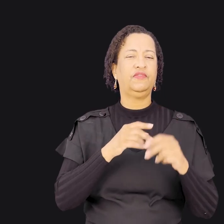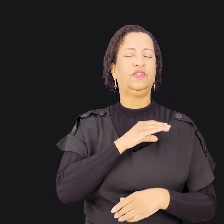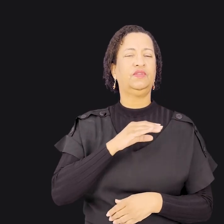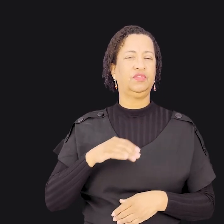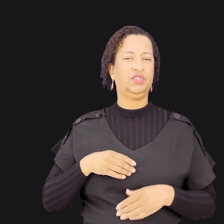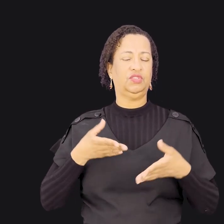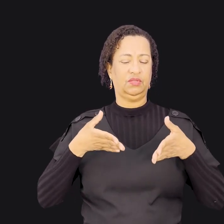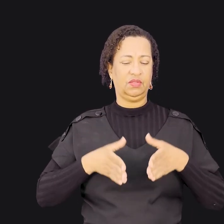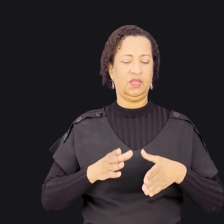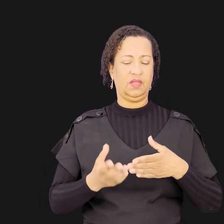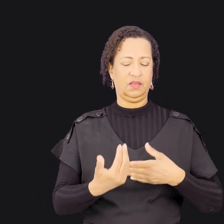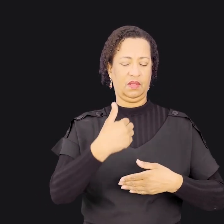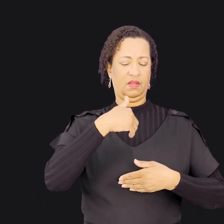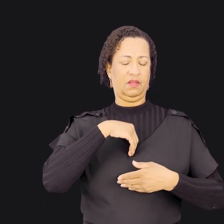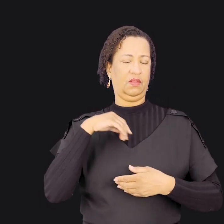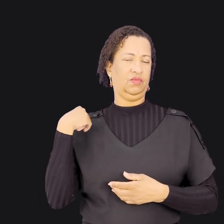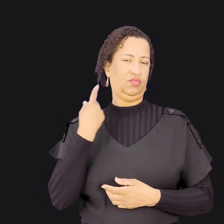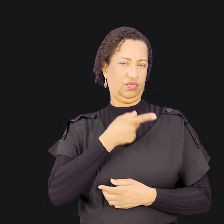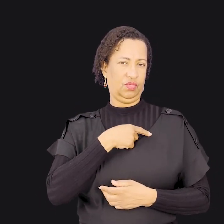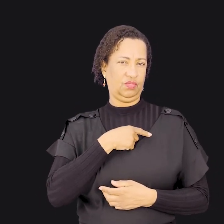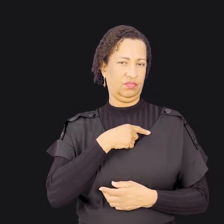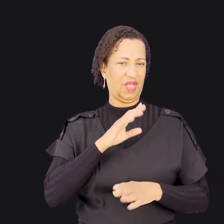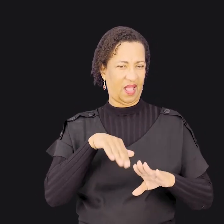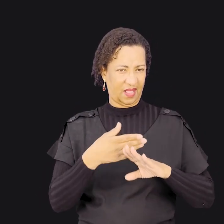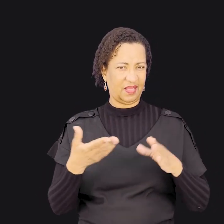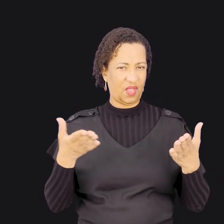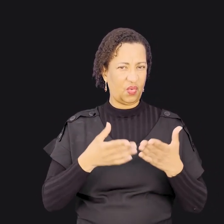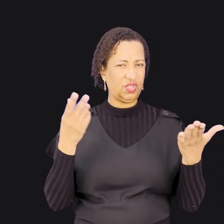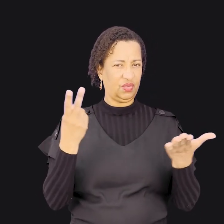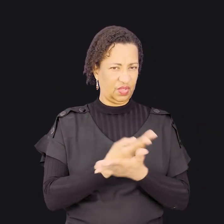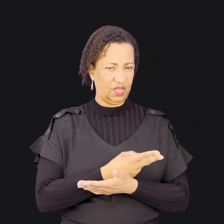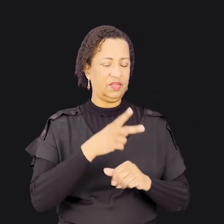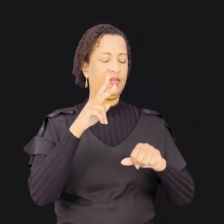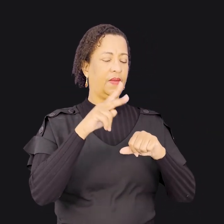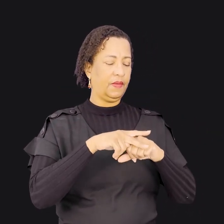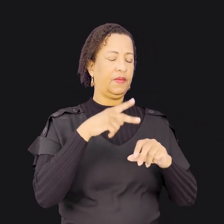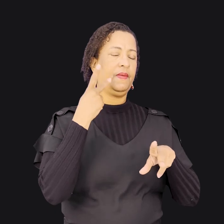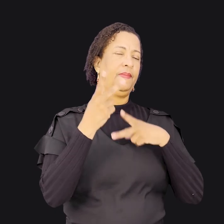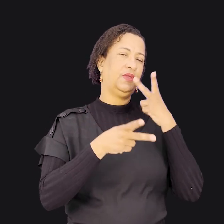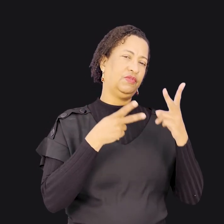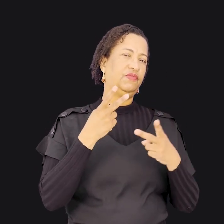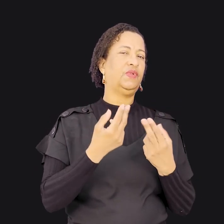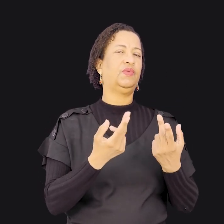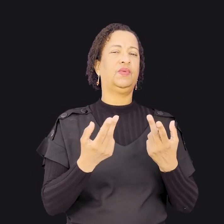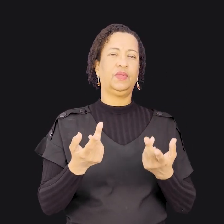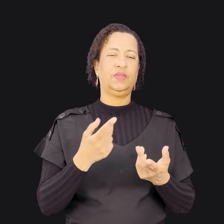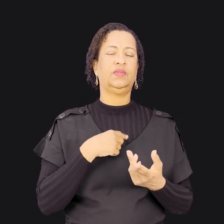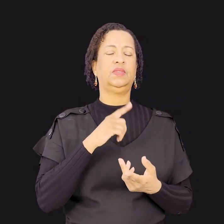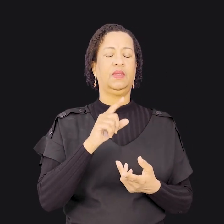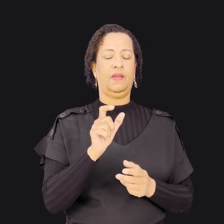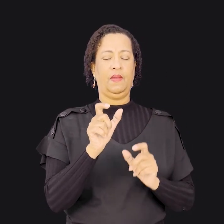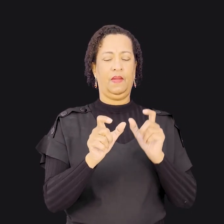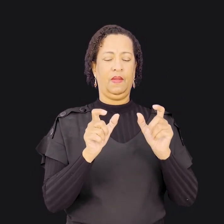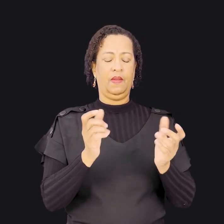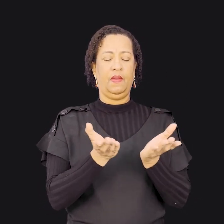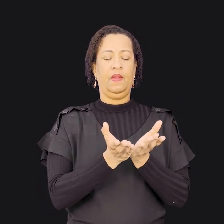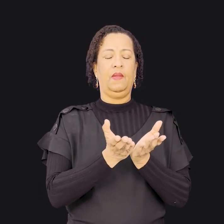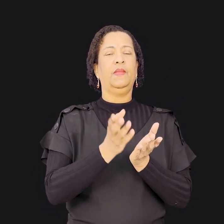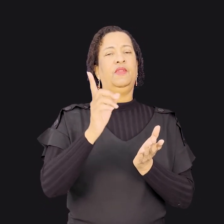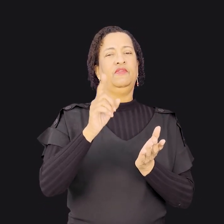Será que hoje Cristo ainda nasce em nós? É isso que Pedro quis dizer quando escreveu que a palavra de Deus é como uma candeia que brilha em lugar